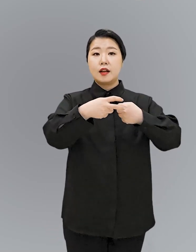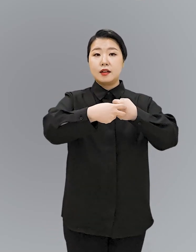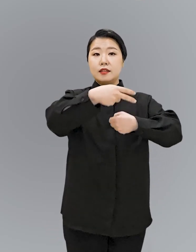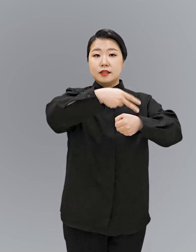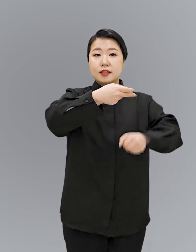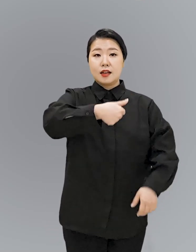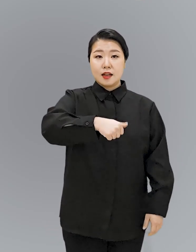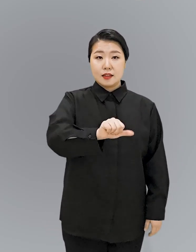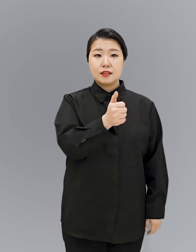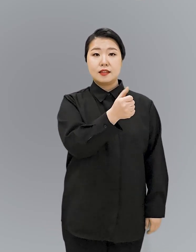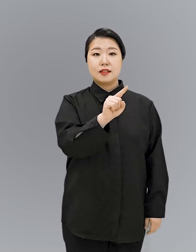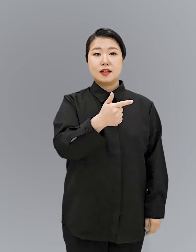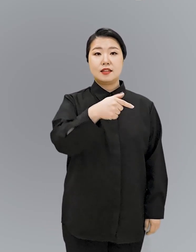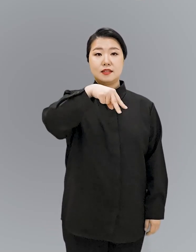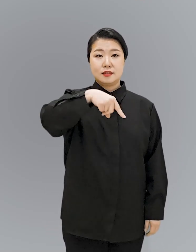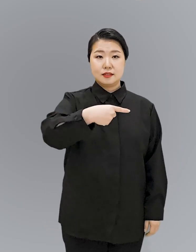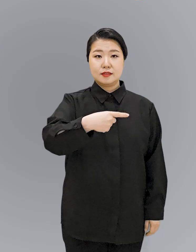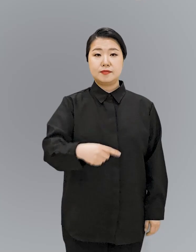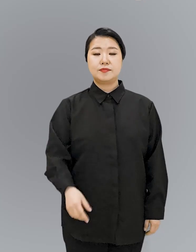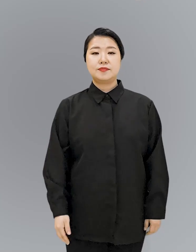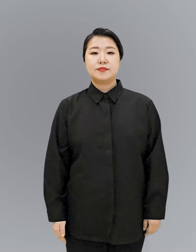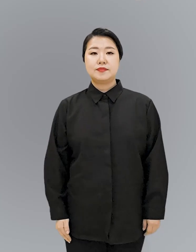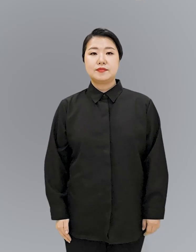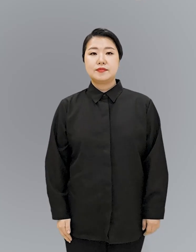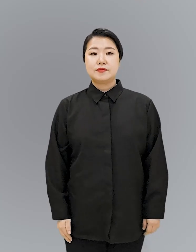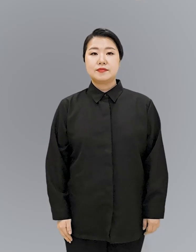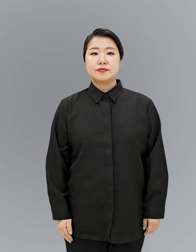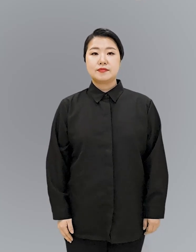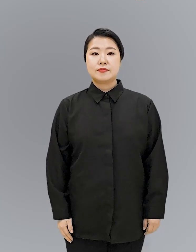유대인 의사의 아들 한스 슈바르츠.